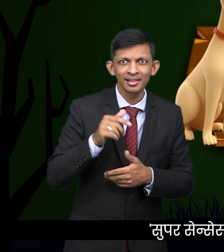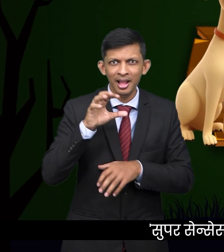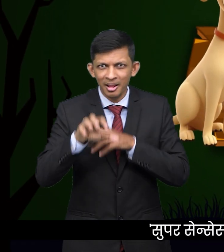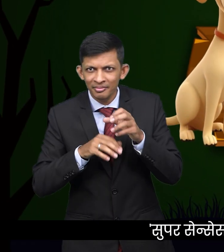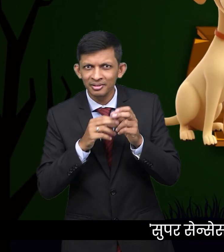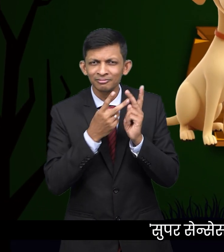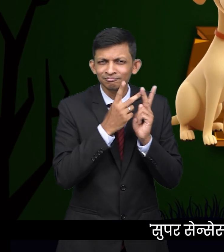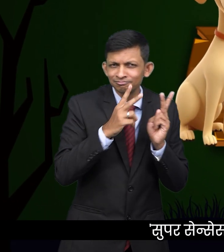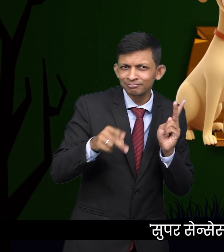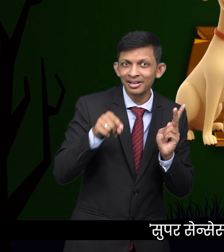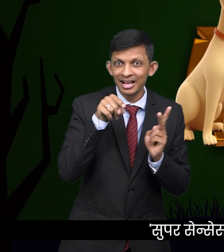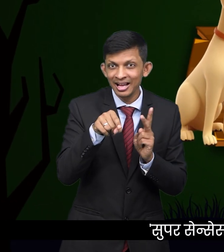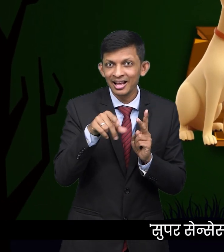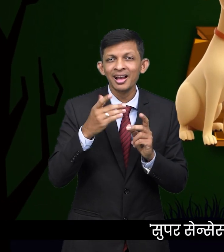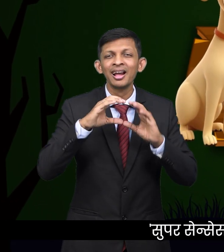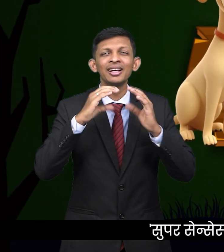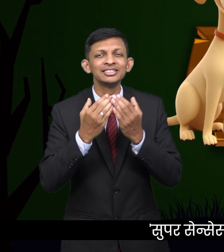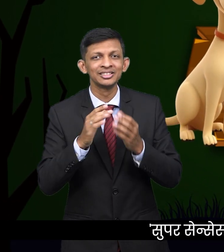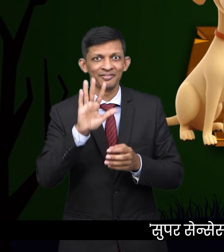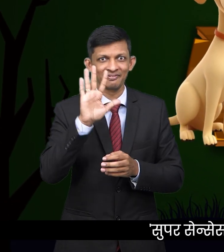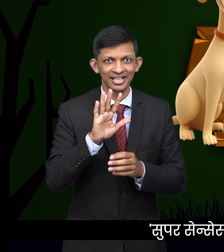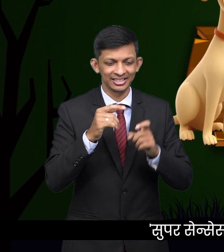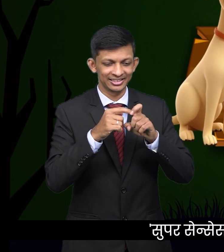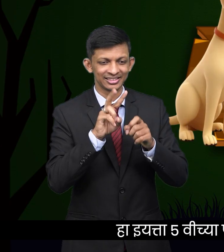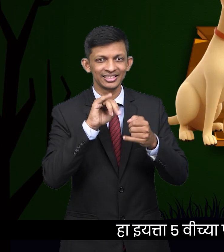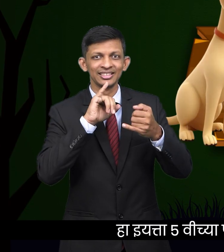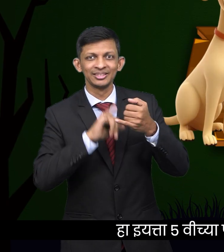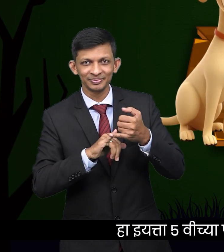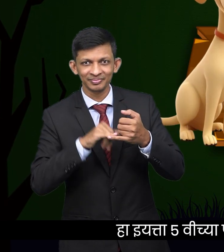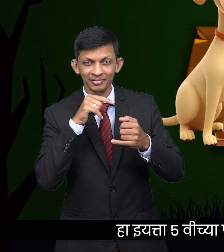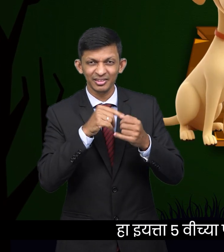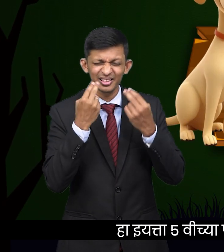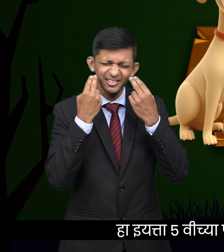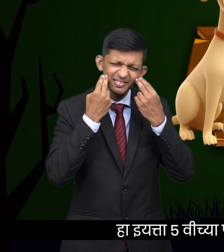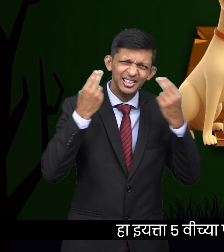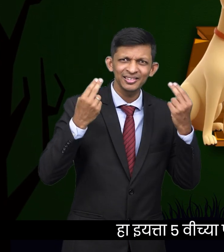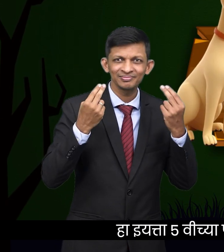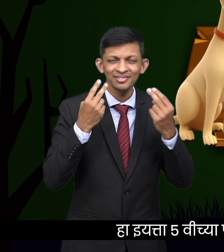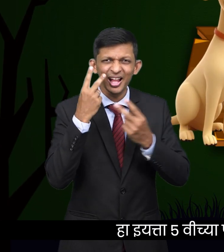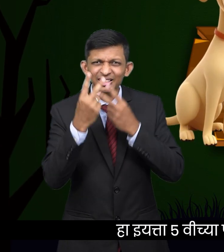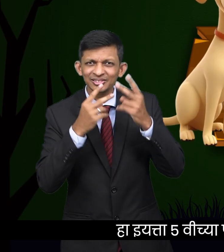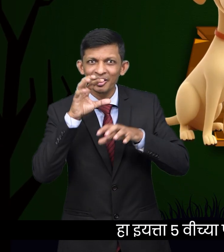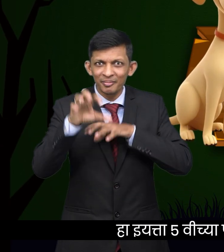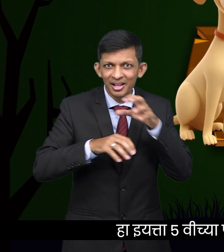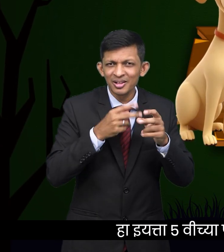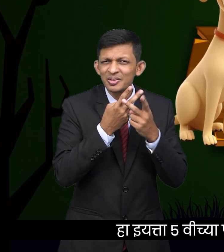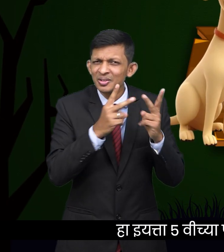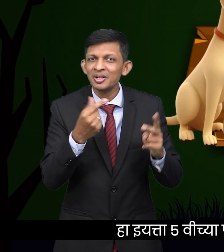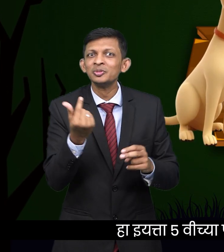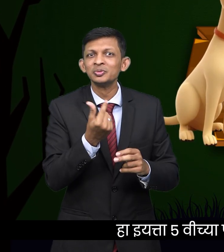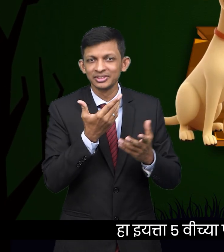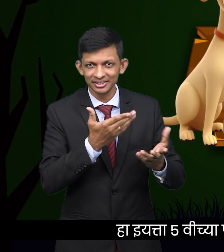येतो. सुपर सेन्सेस मध्ये तुमचे स्वागत आहे. हा इयत्ता 5वीच्या परिसर अभ्यासाचा